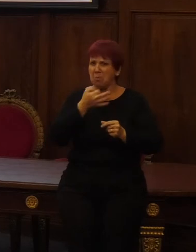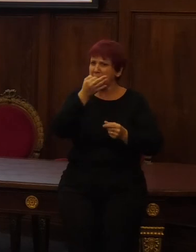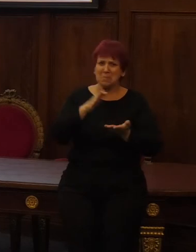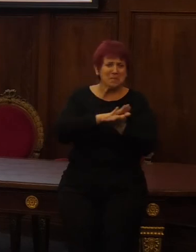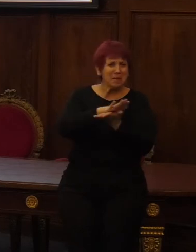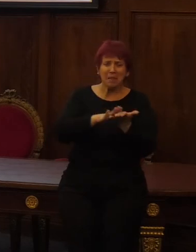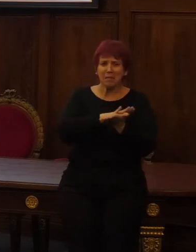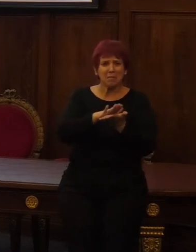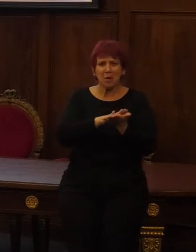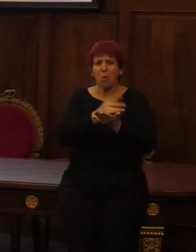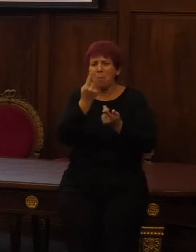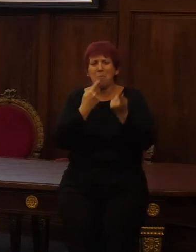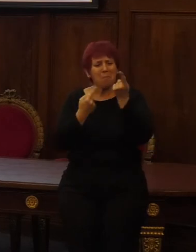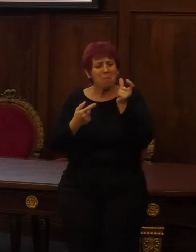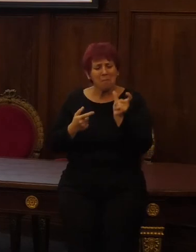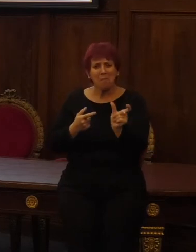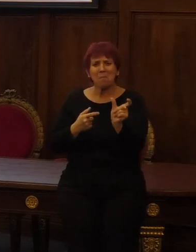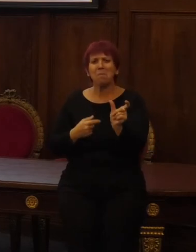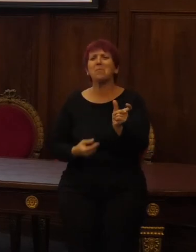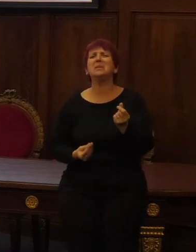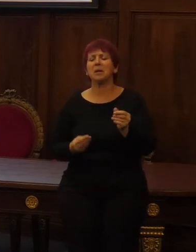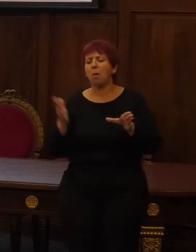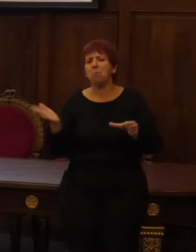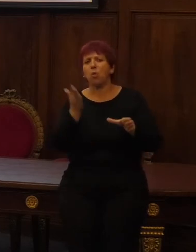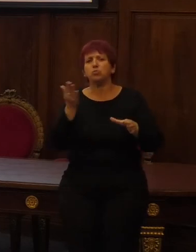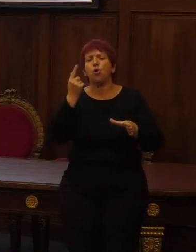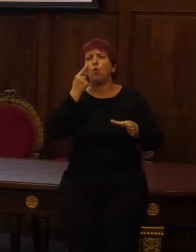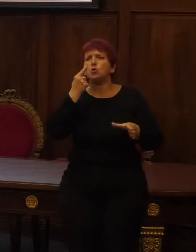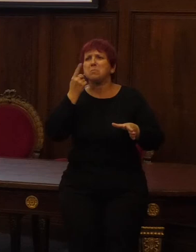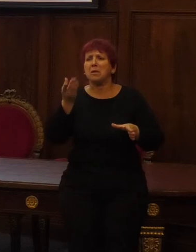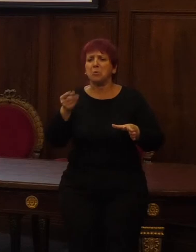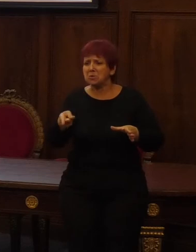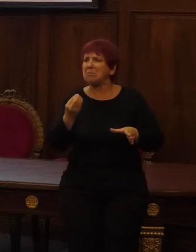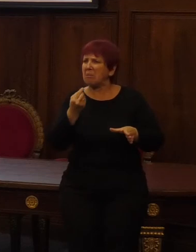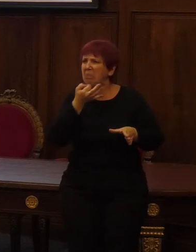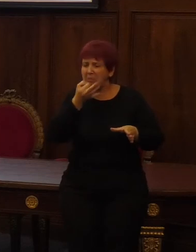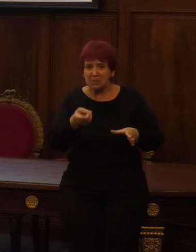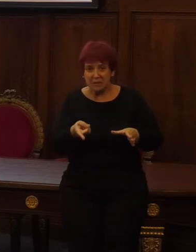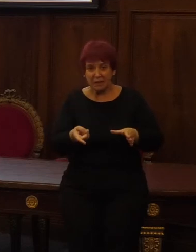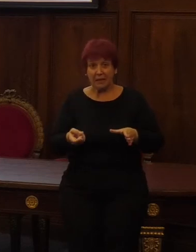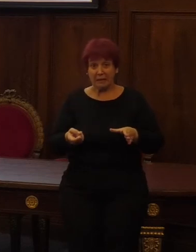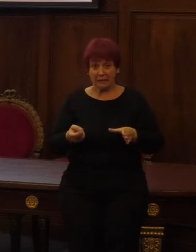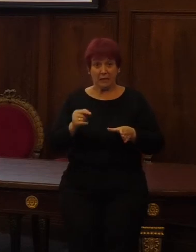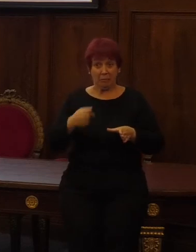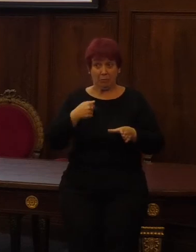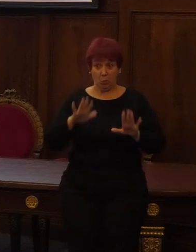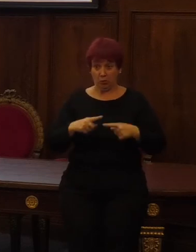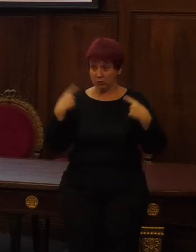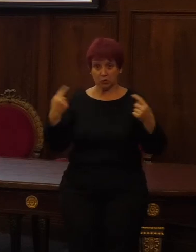nombra ni una sola palabra vinculada a la producción de conocimientos, y era nuestra